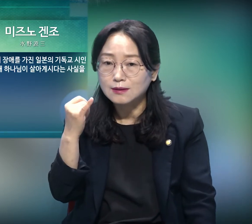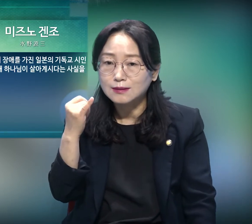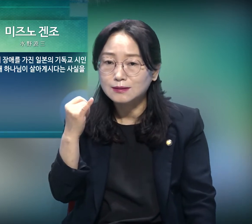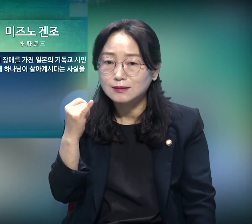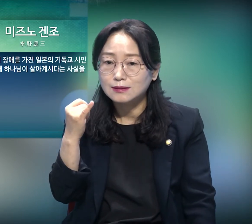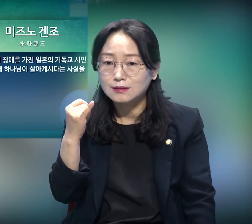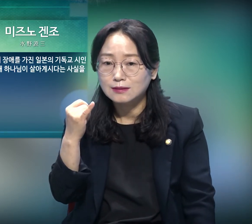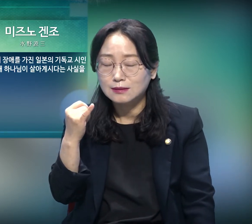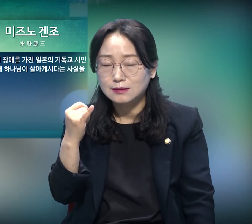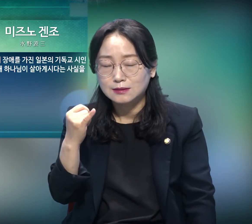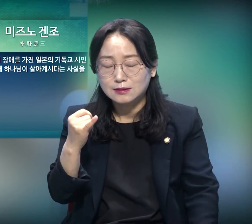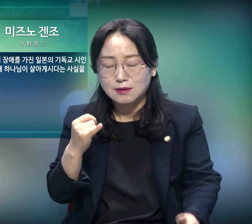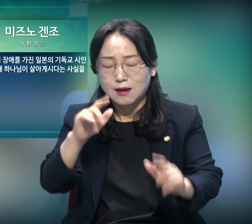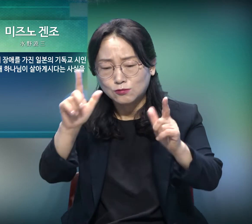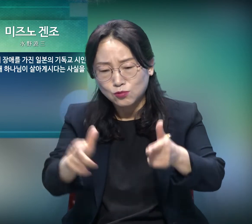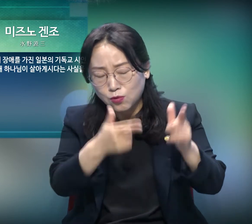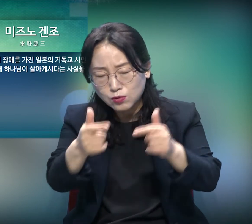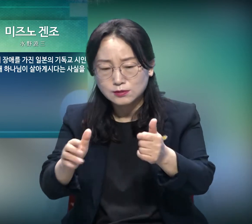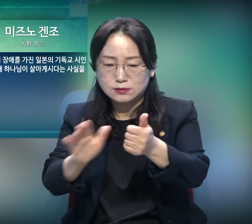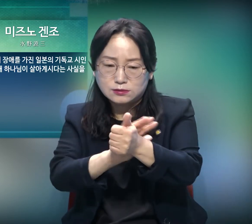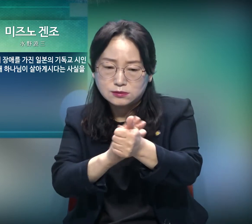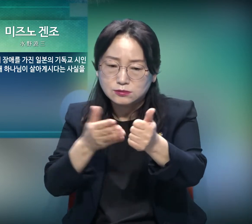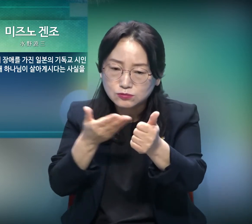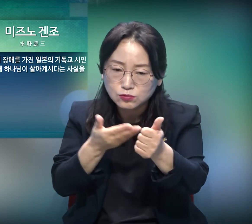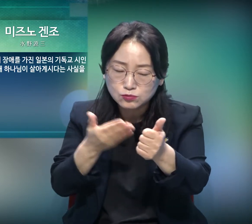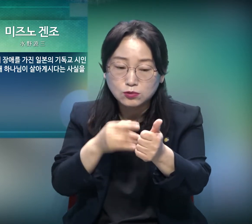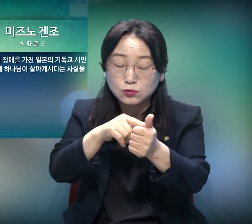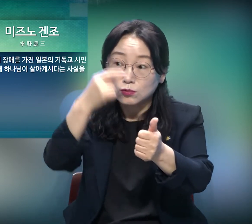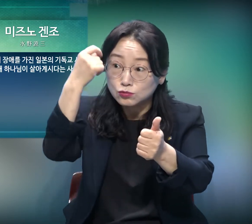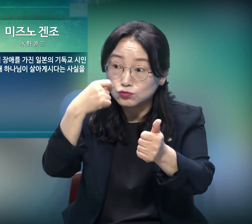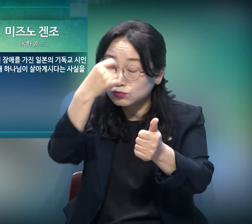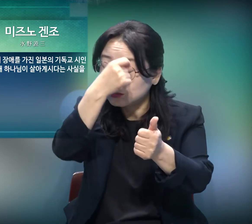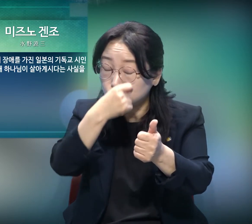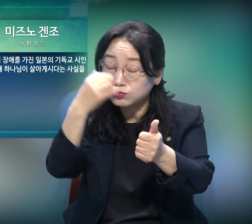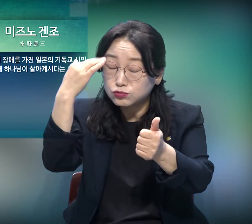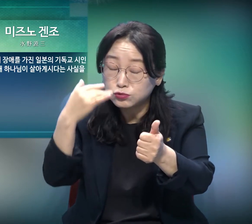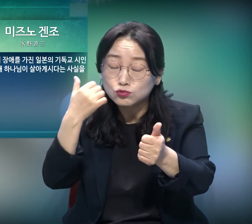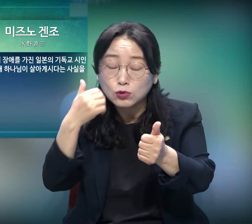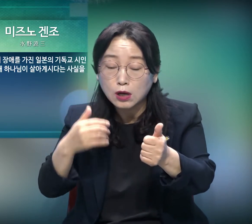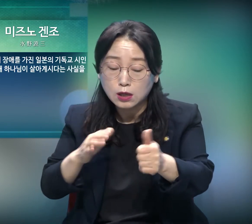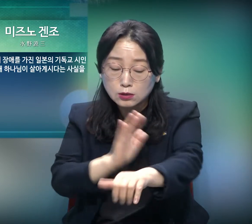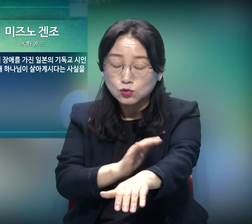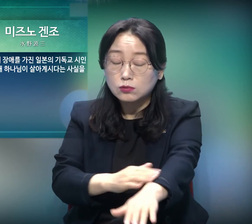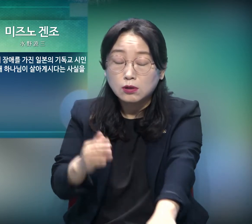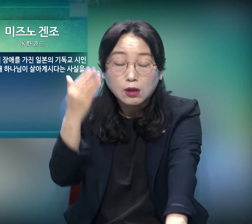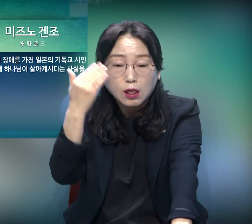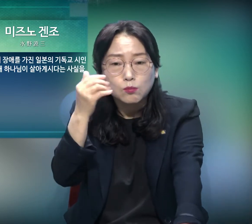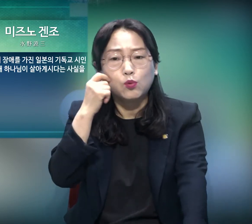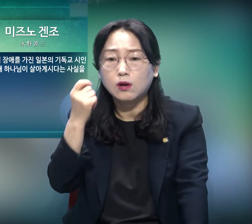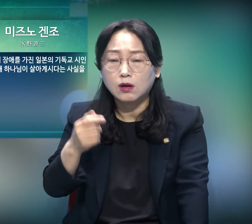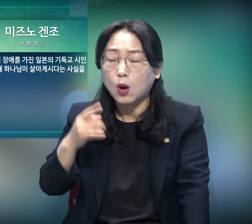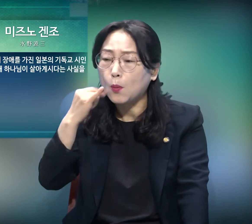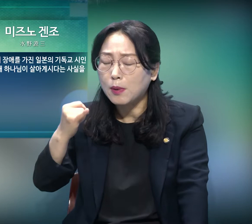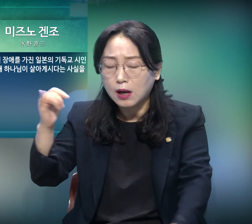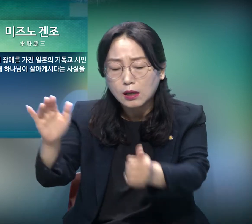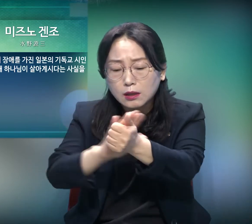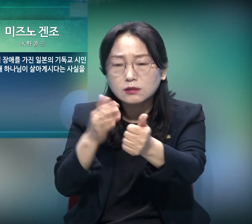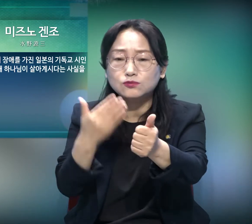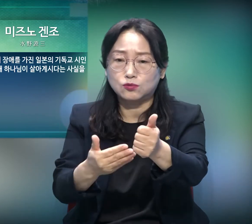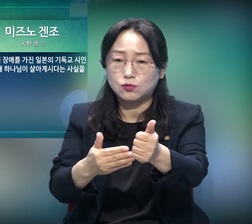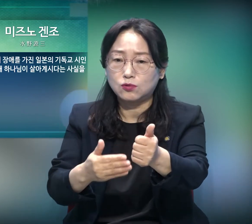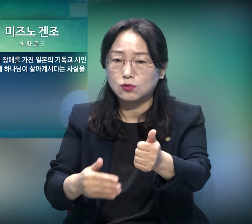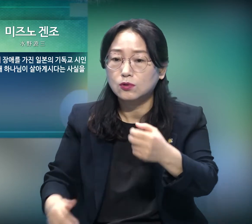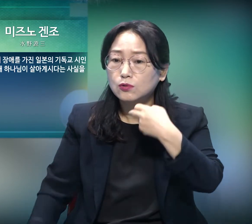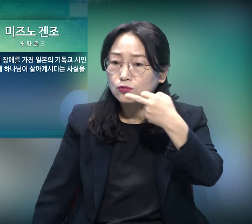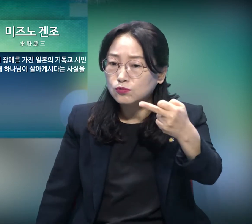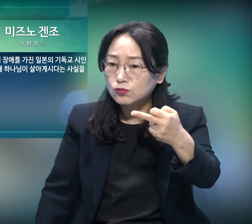하루 종일 옆에서 간을 해줘야 됩니다. 눈물 흘려도 닦아줄 사람이 없어 어머니가 옆에 있다 눈물을 닦아줘야 됩니다. 12살이 된